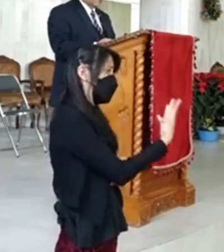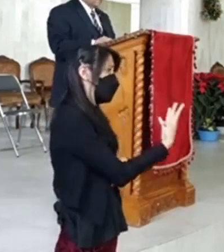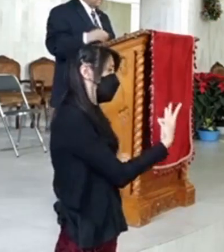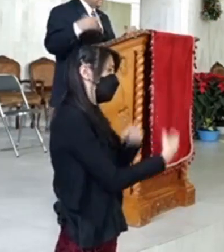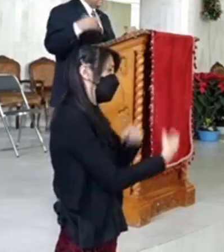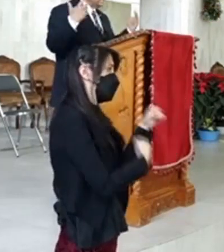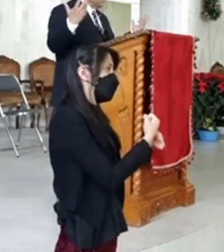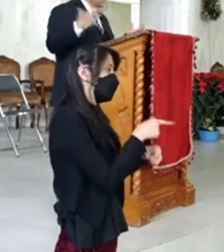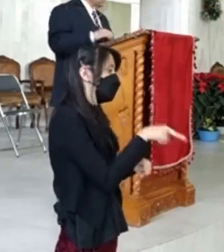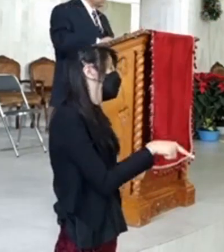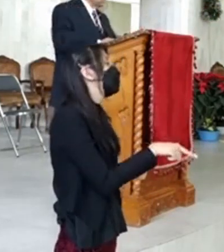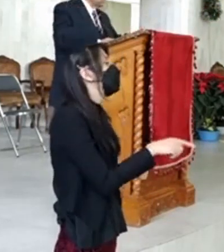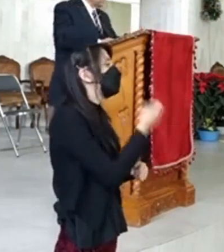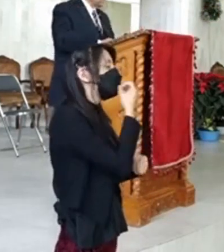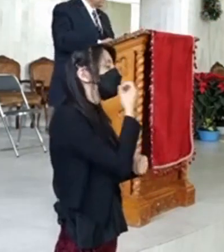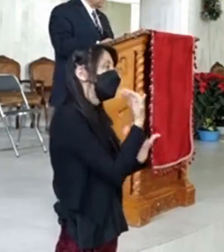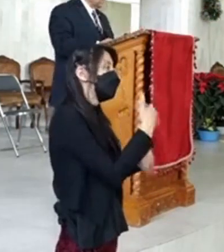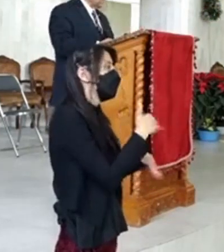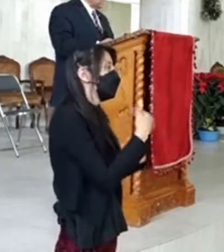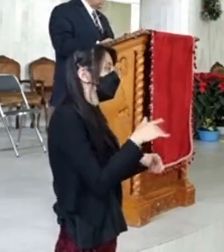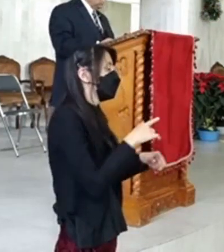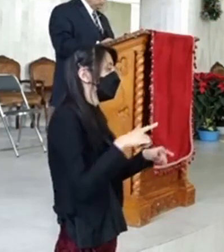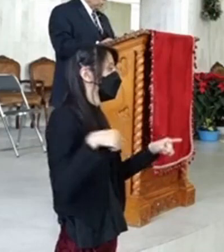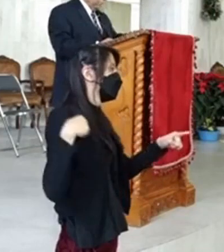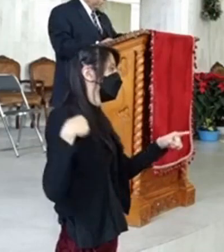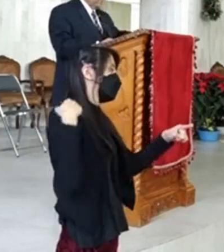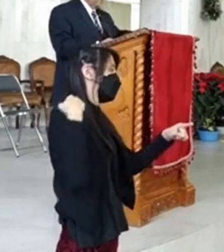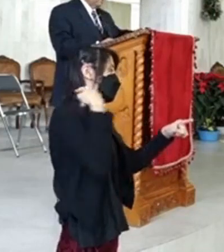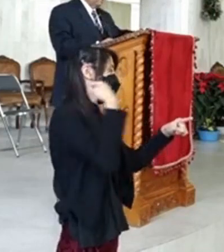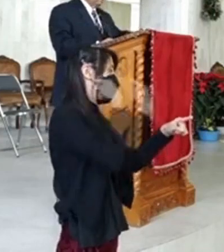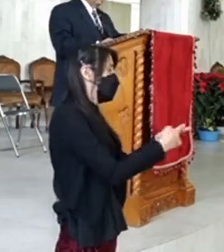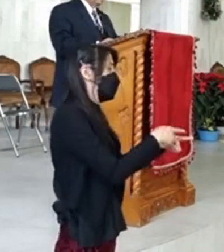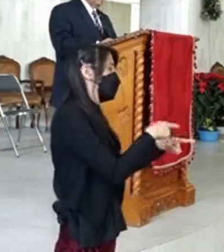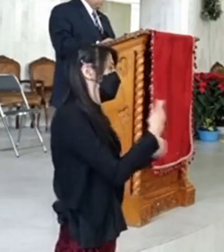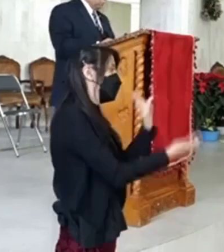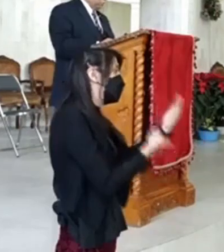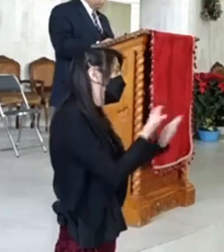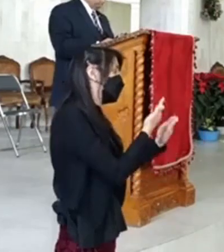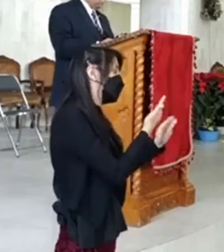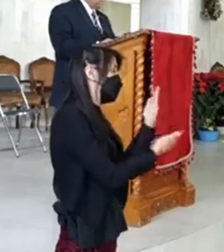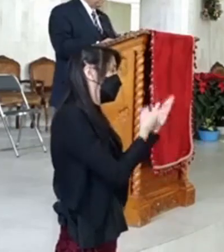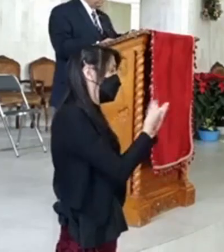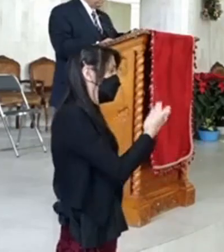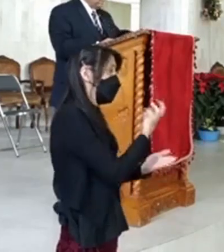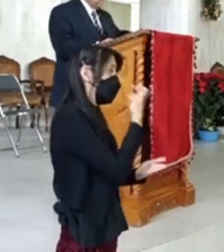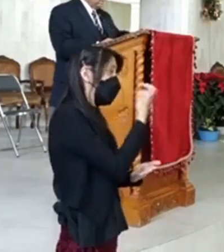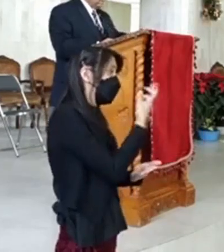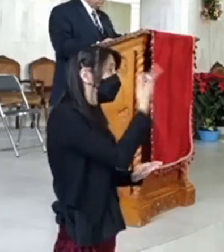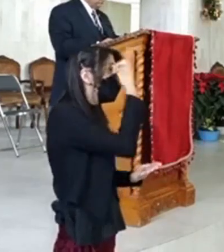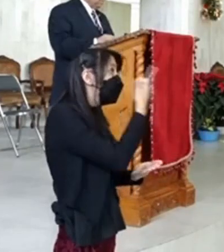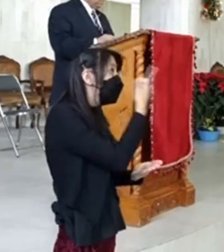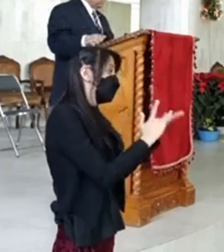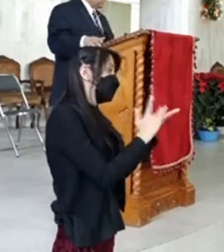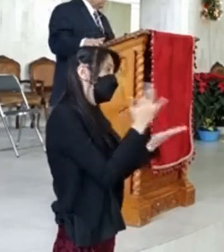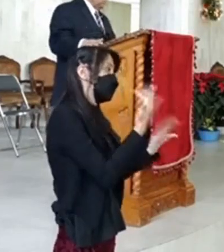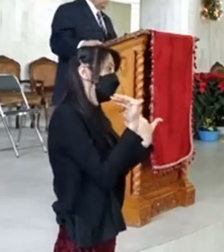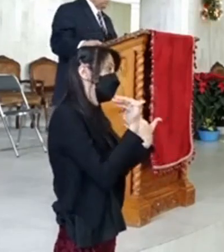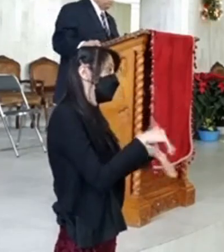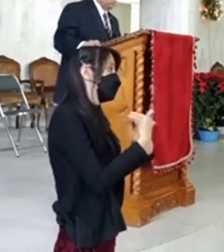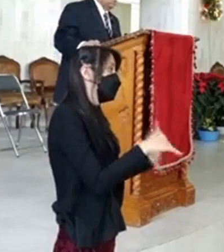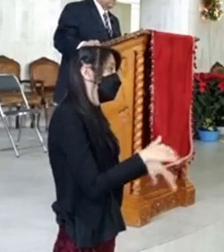Lógicamente, la carga de los años pues es notoria. Dimos gracias a Dios por su vida y